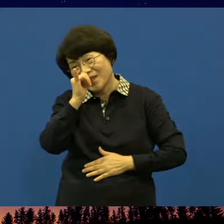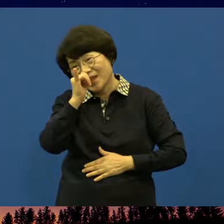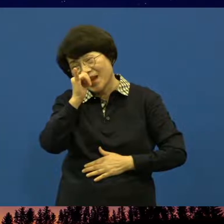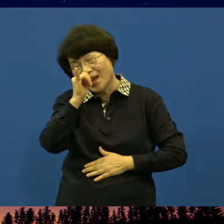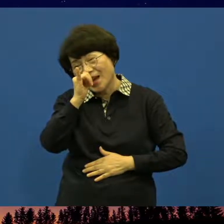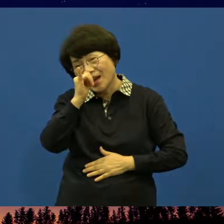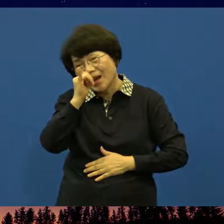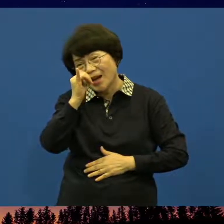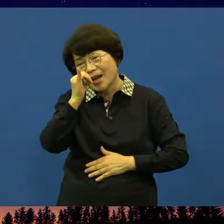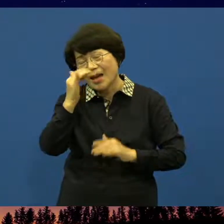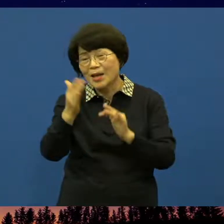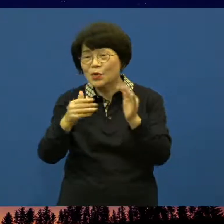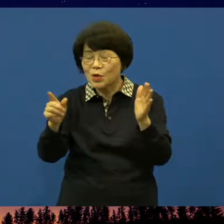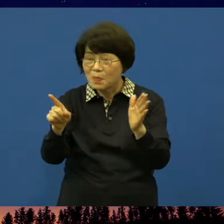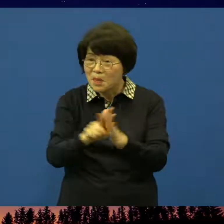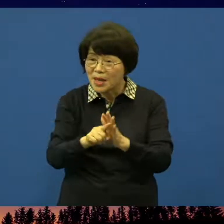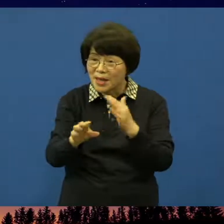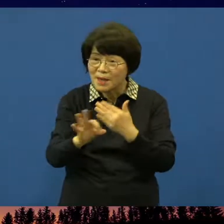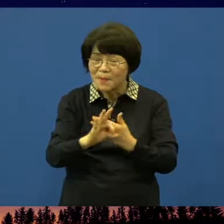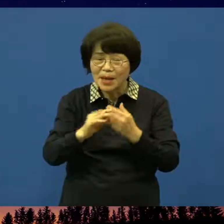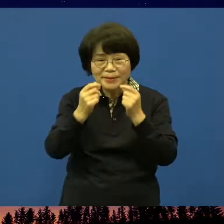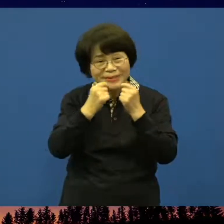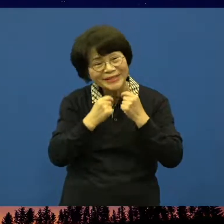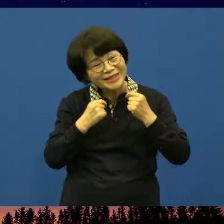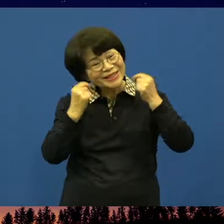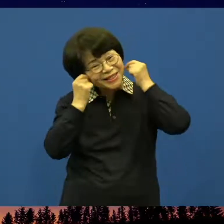여러분 예수를 믿으면요 표정도 바뀌어야 돼요.